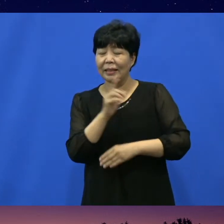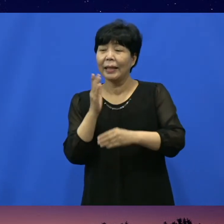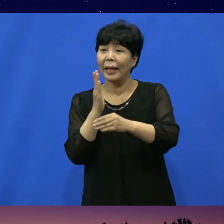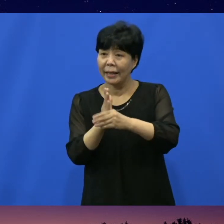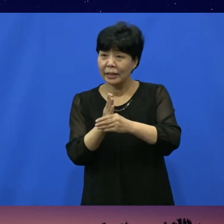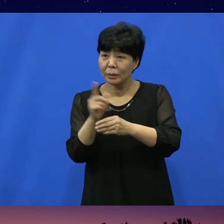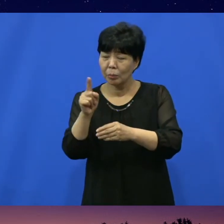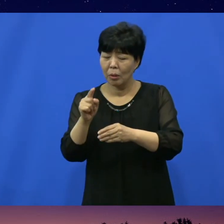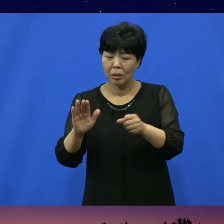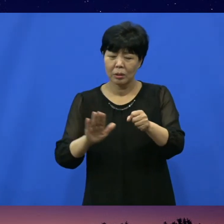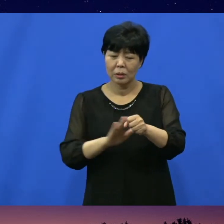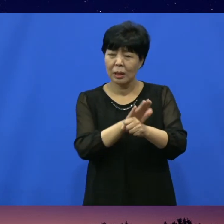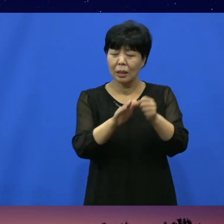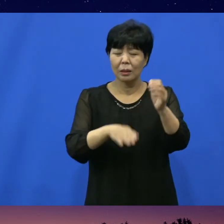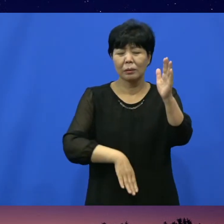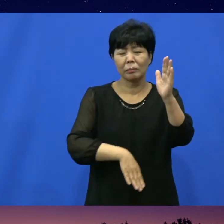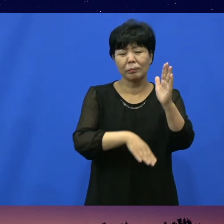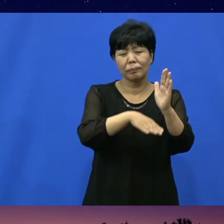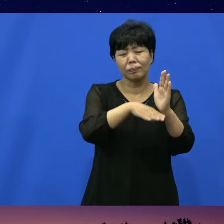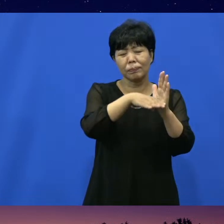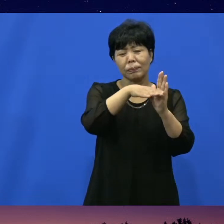안 채워져.